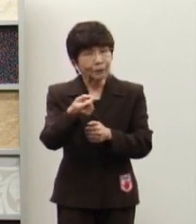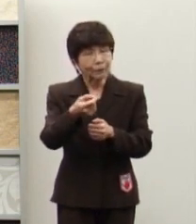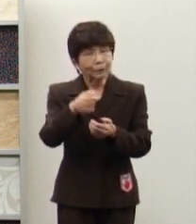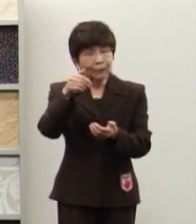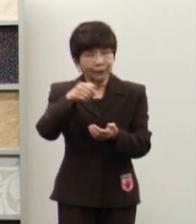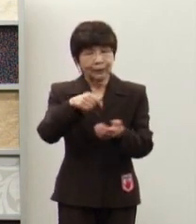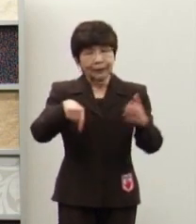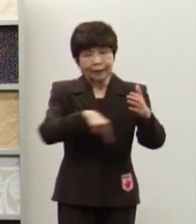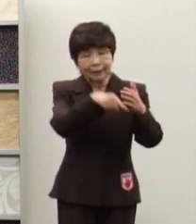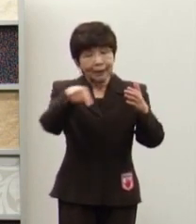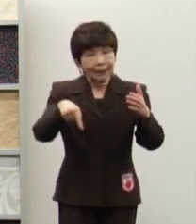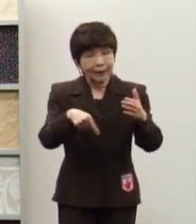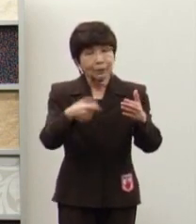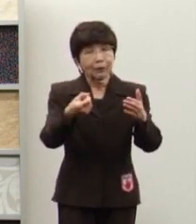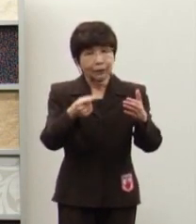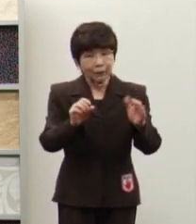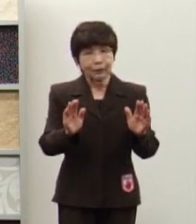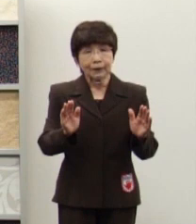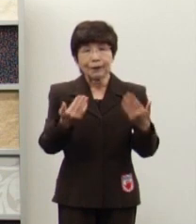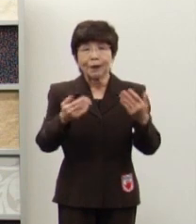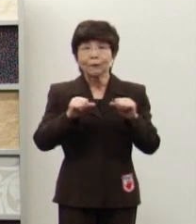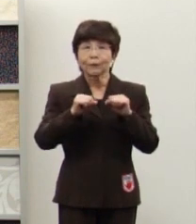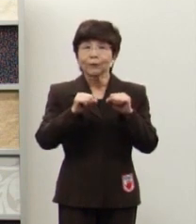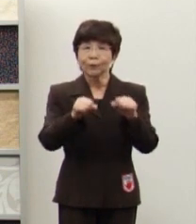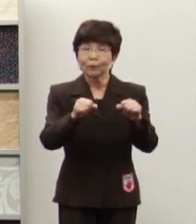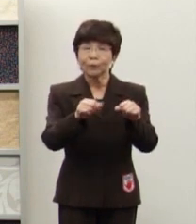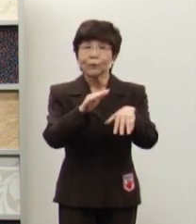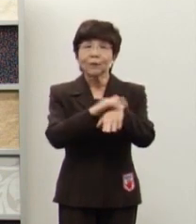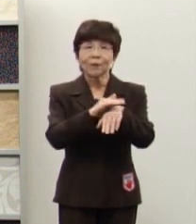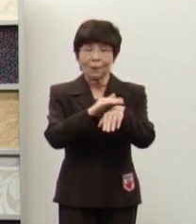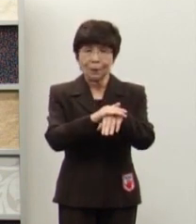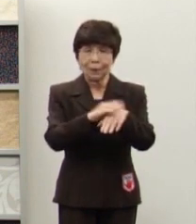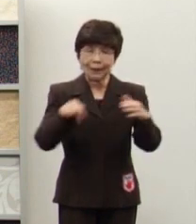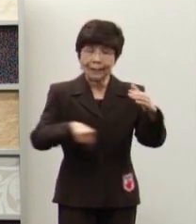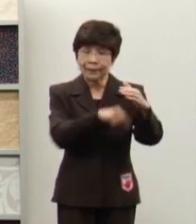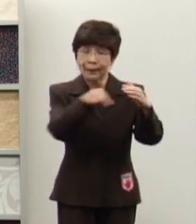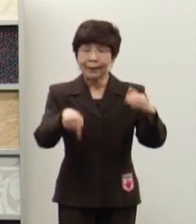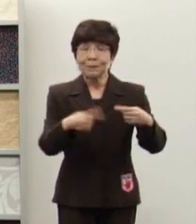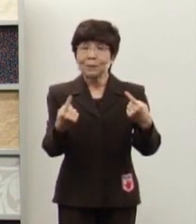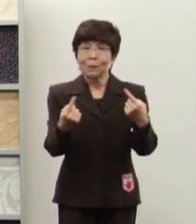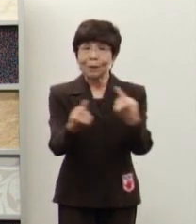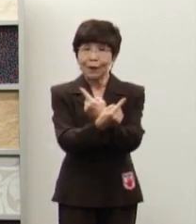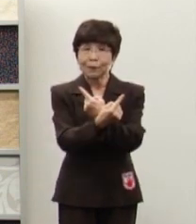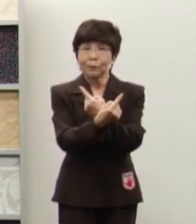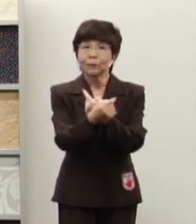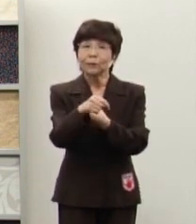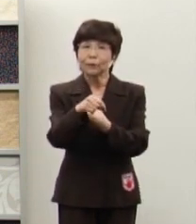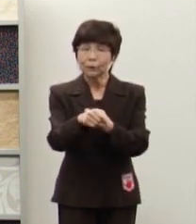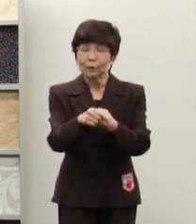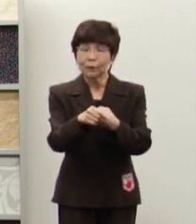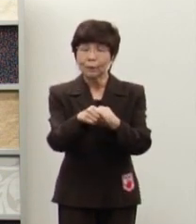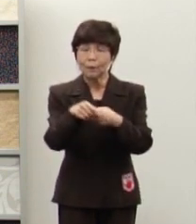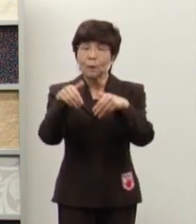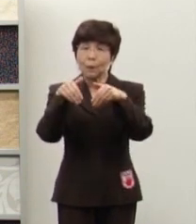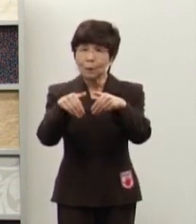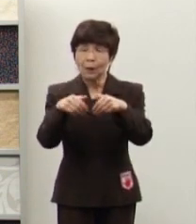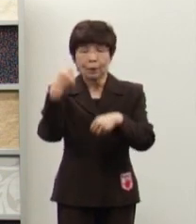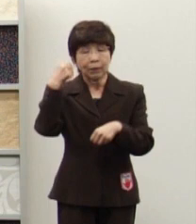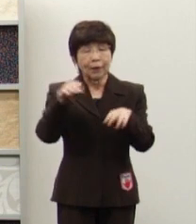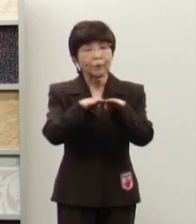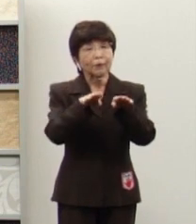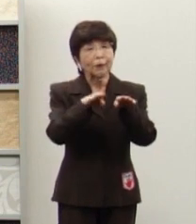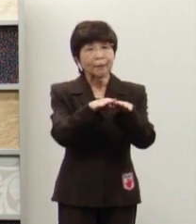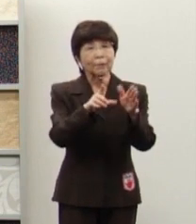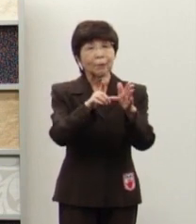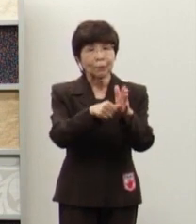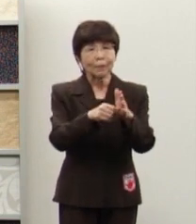針に立脚いたしまして改定を行い、その期間をお盆や夏休みで人流が